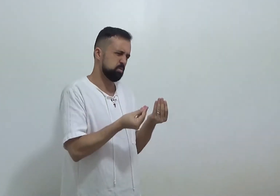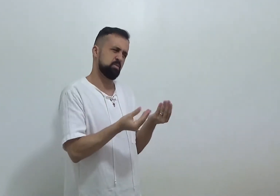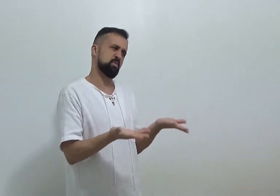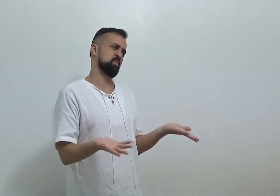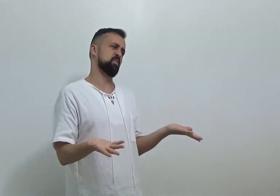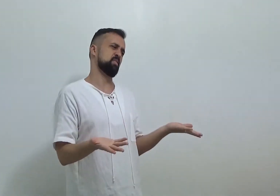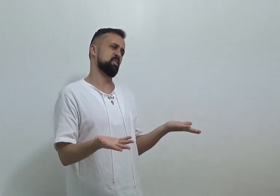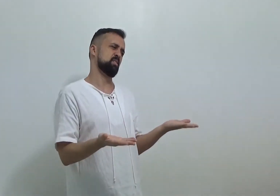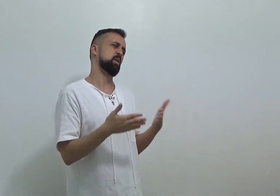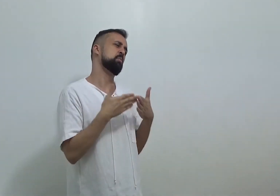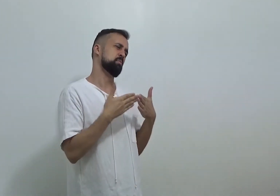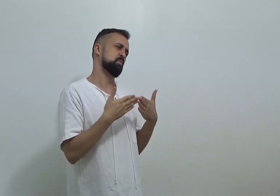nu?